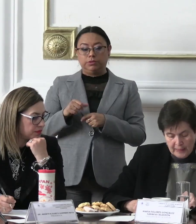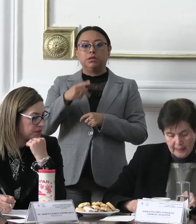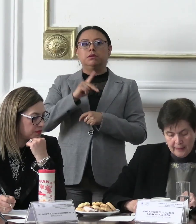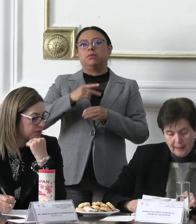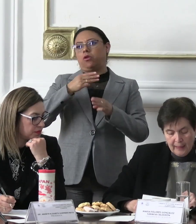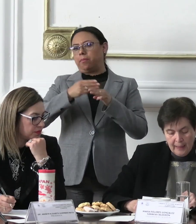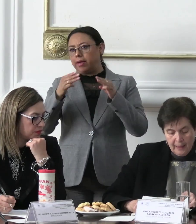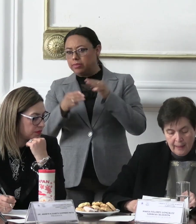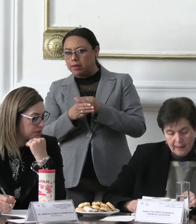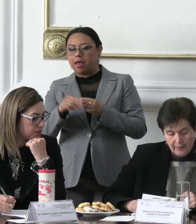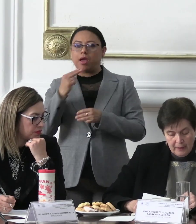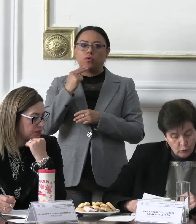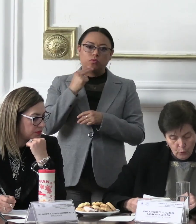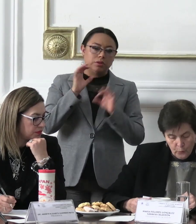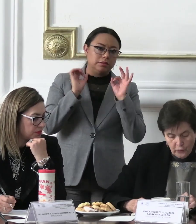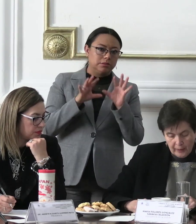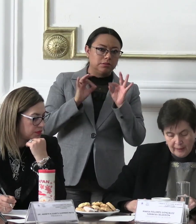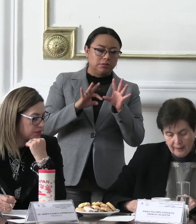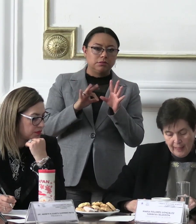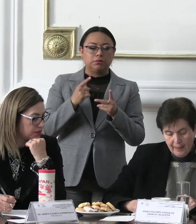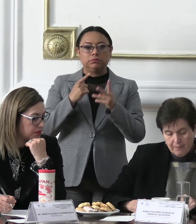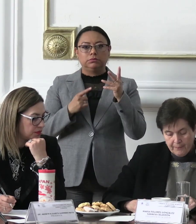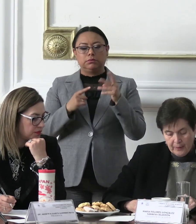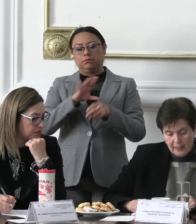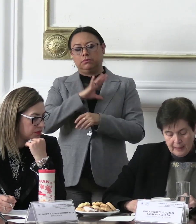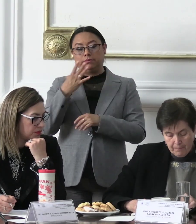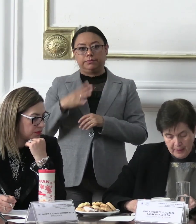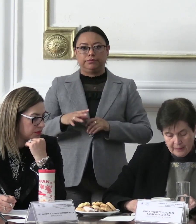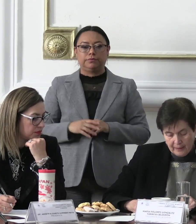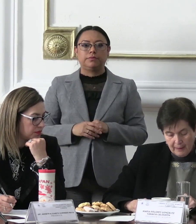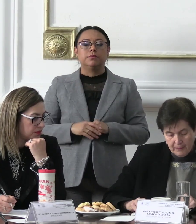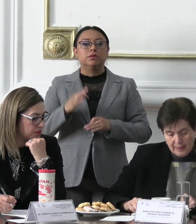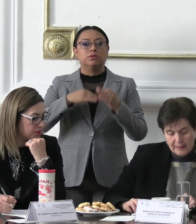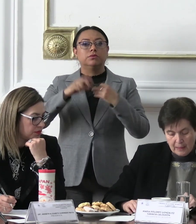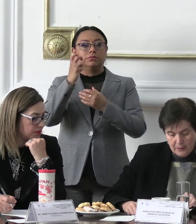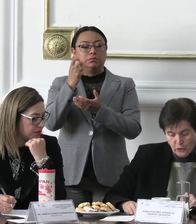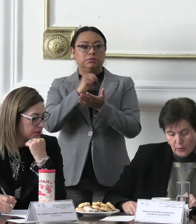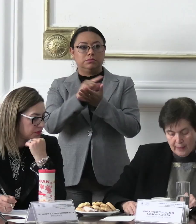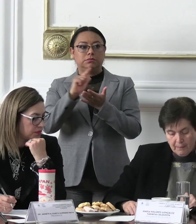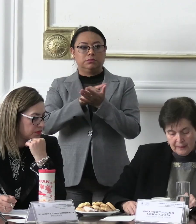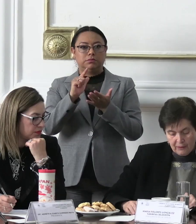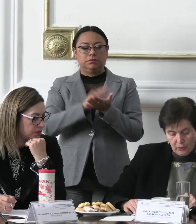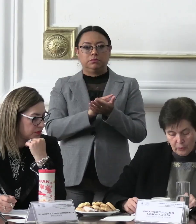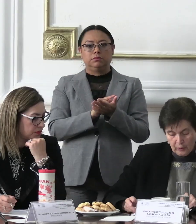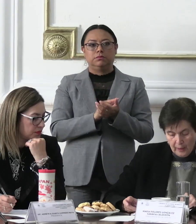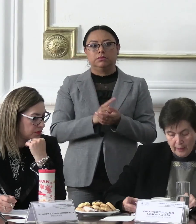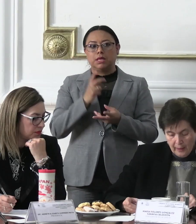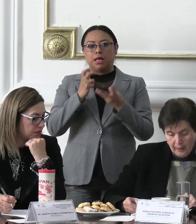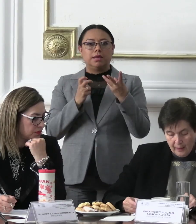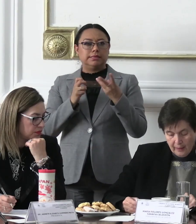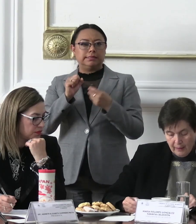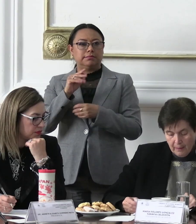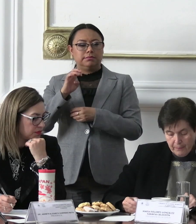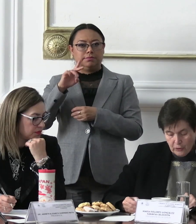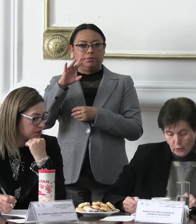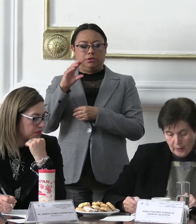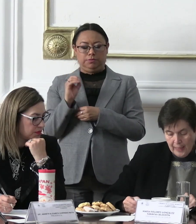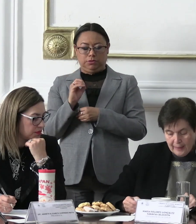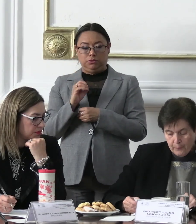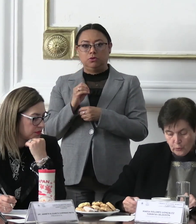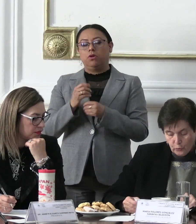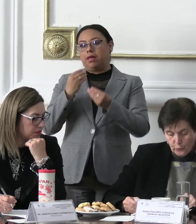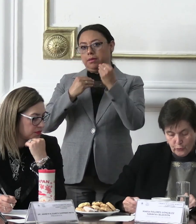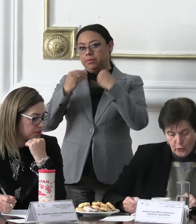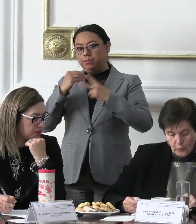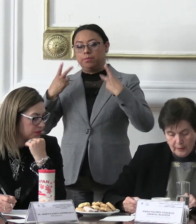de oficina, insumos en general, de limpieza también, servicio de alimentación del